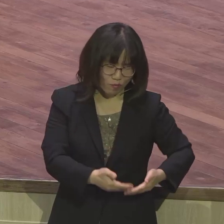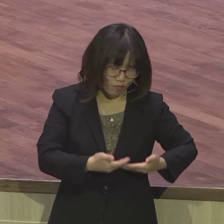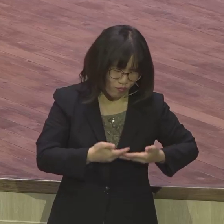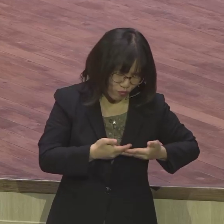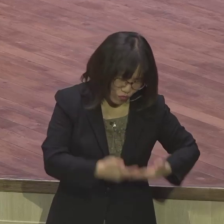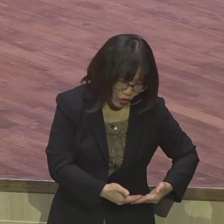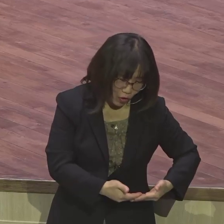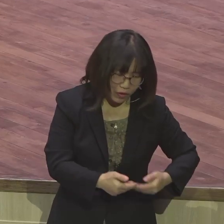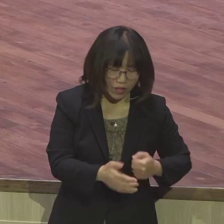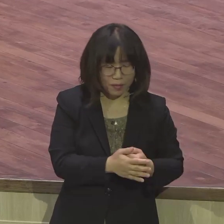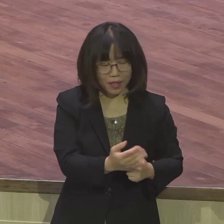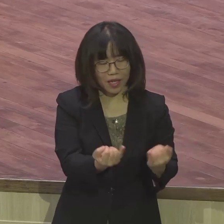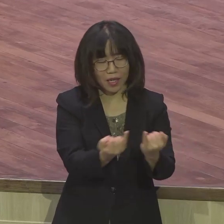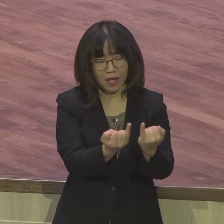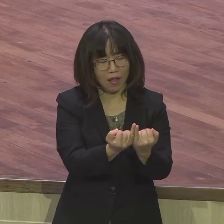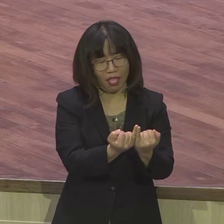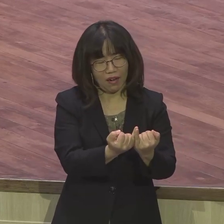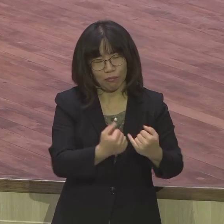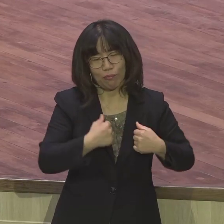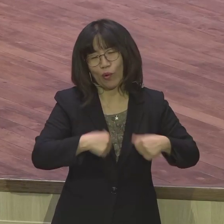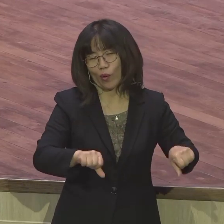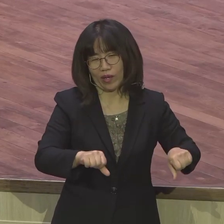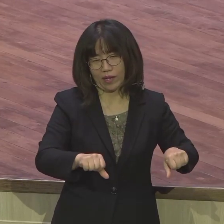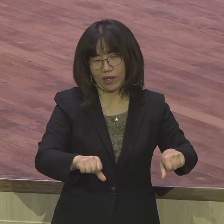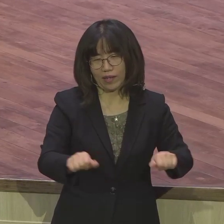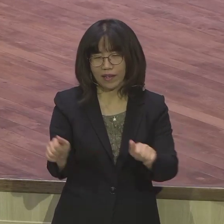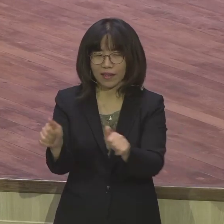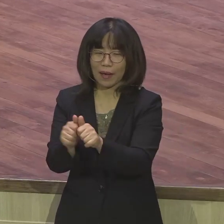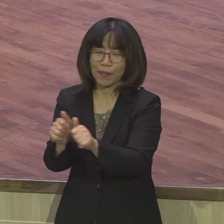넘어지면 안 되잖아요. 또 그냥 그저 주저앉으면 안 되잖아요.